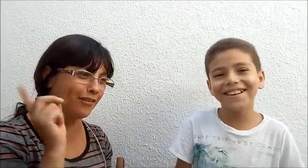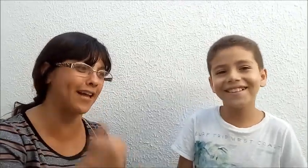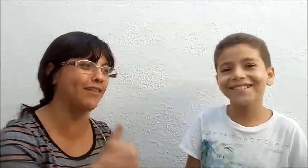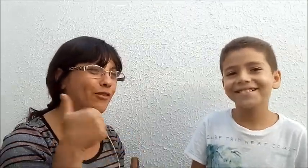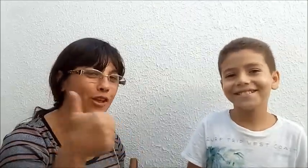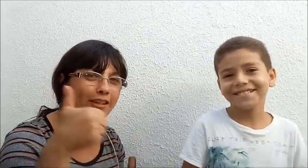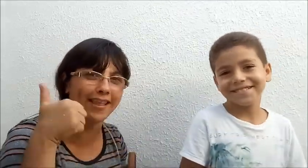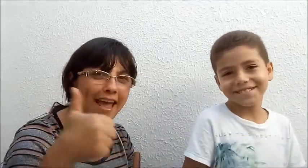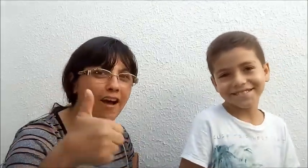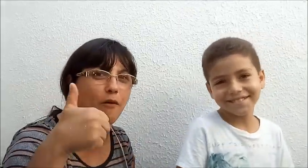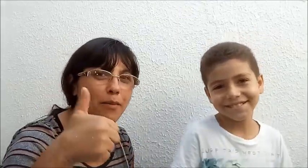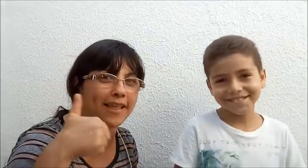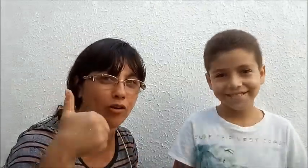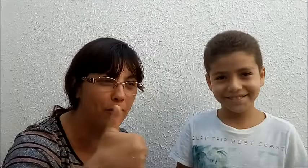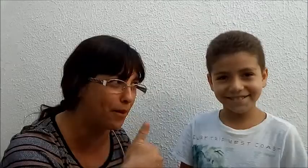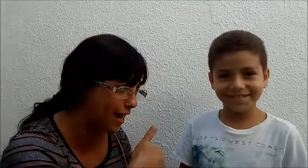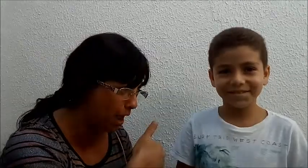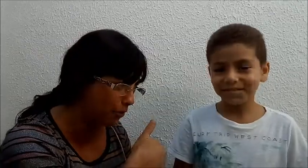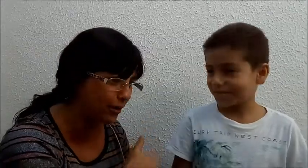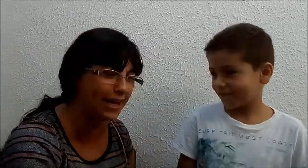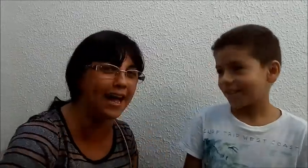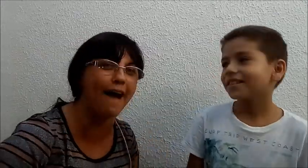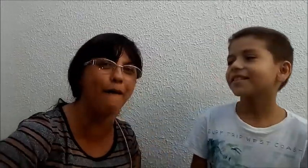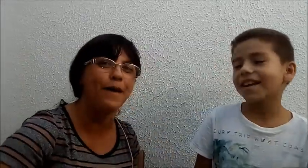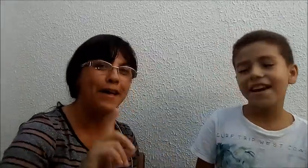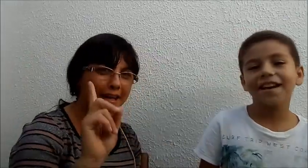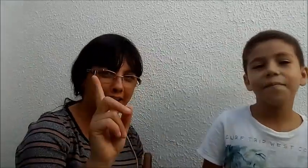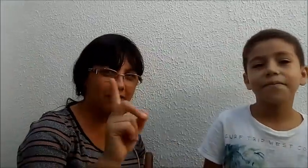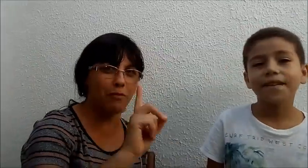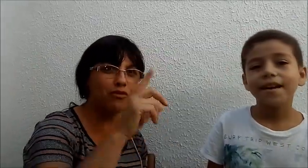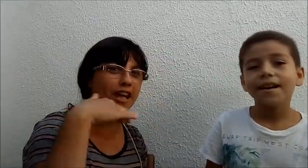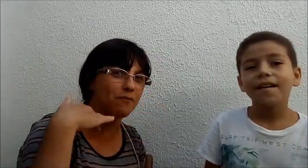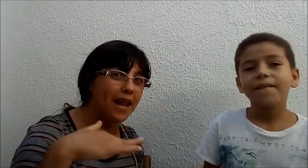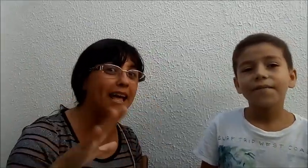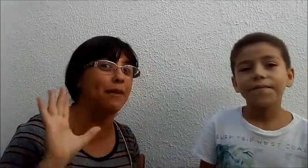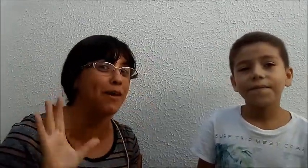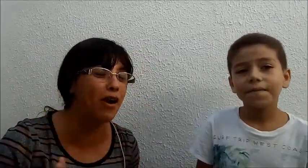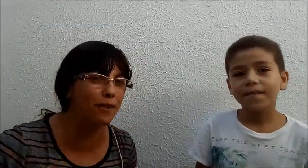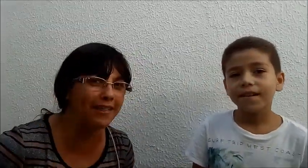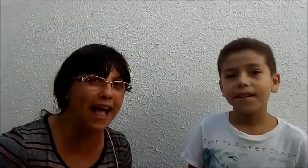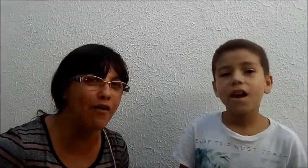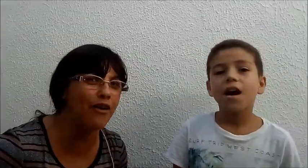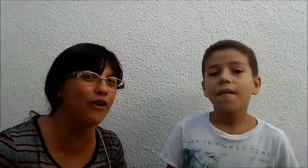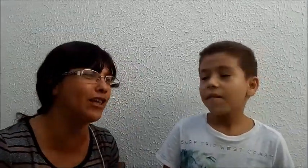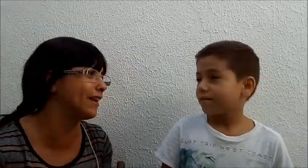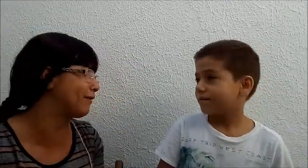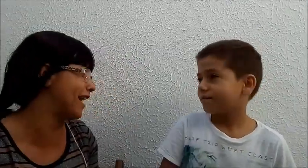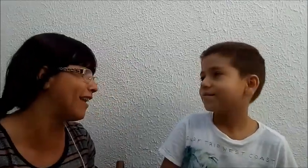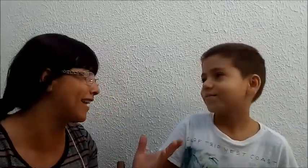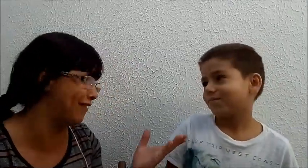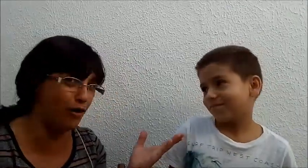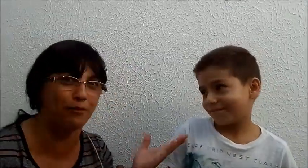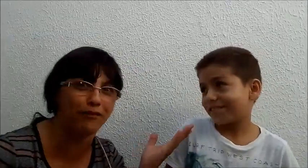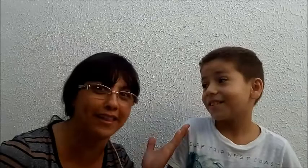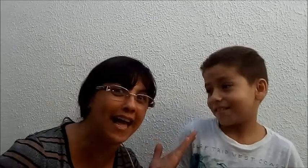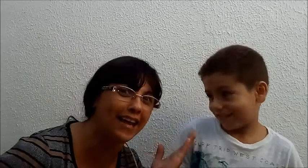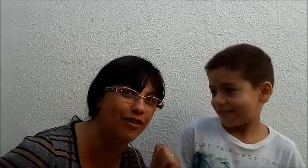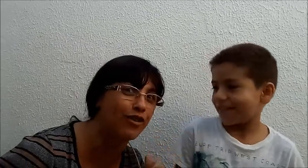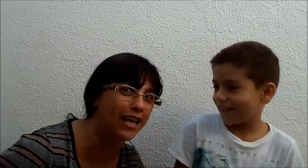tudo certo, vamos torcer, ó, vamos pensar numa bem legal pro teu canal. É. E vamos já esperar, e pra começar hoje, claro que eu vou aproveitar, né, que eu estou